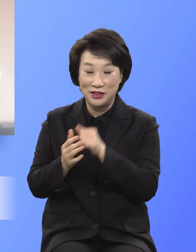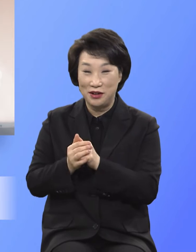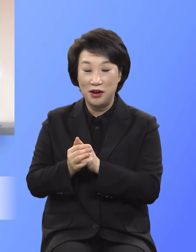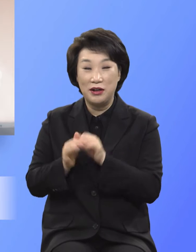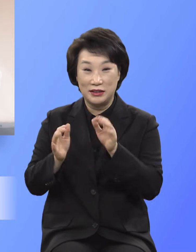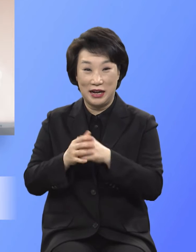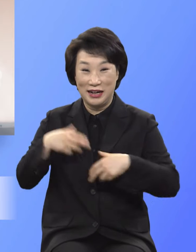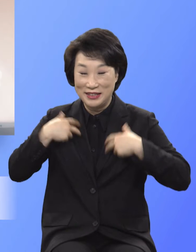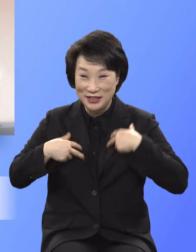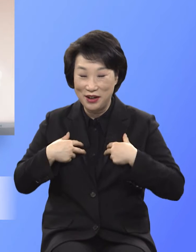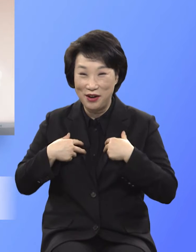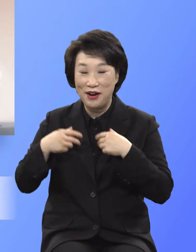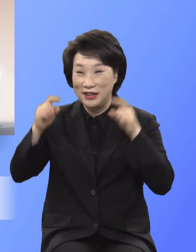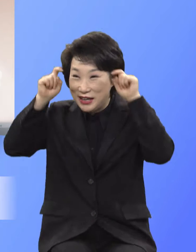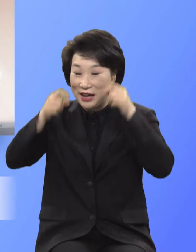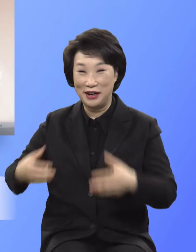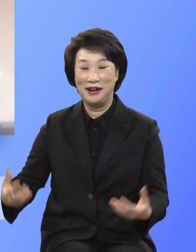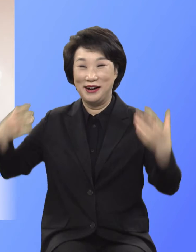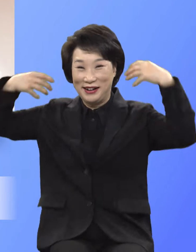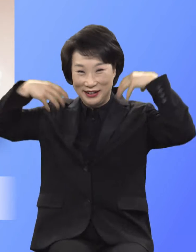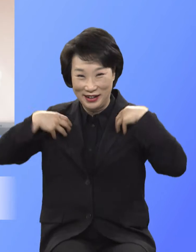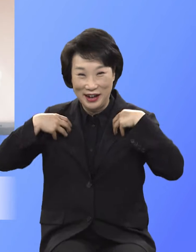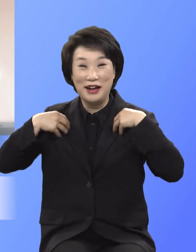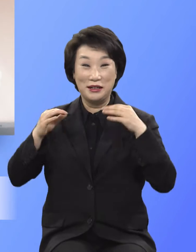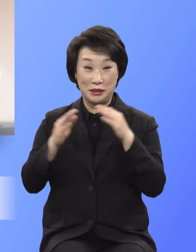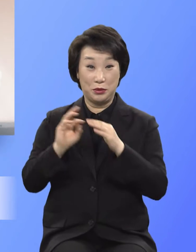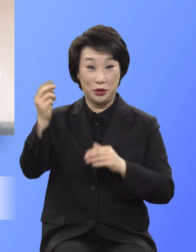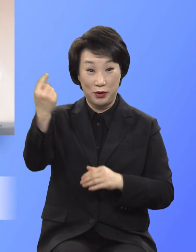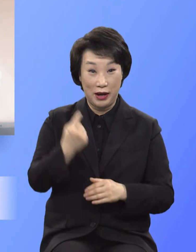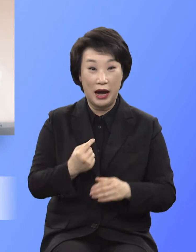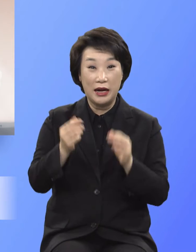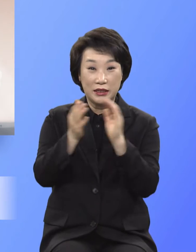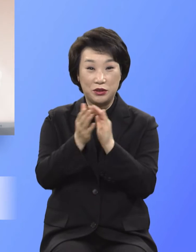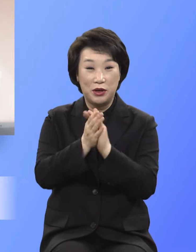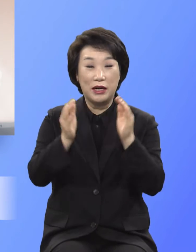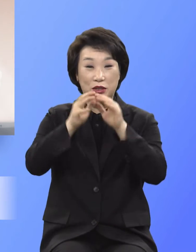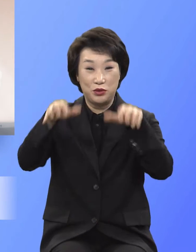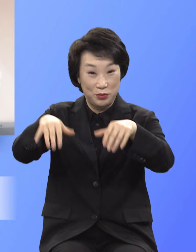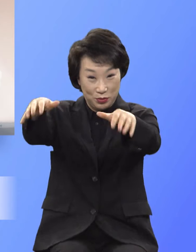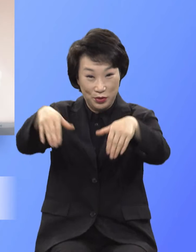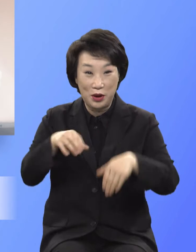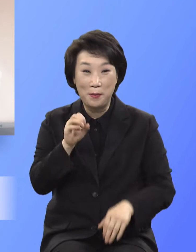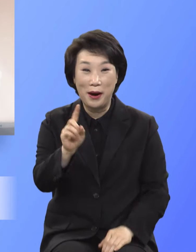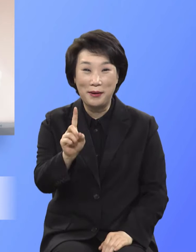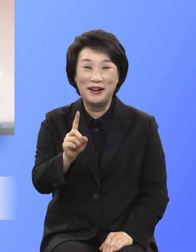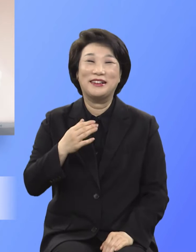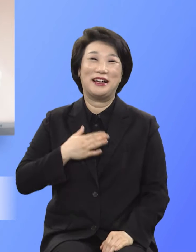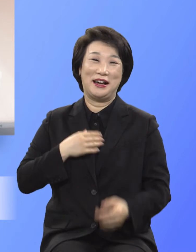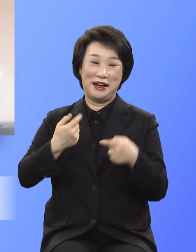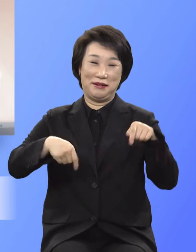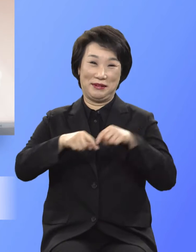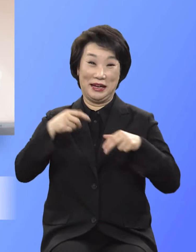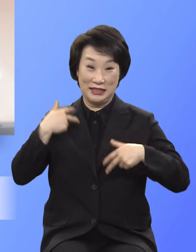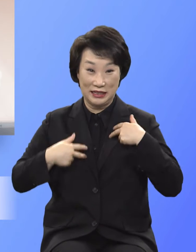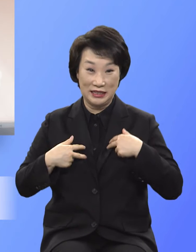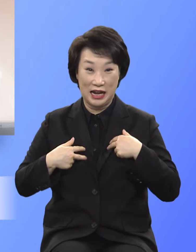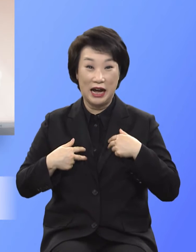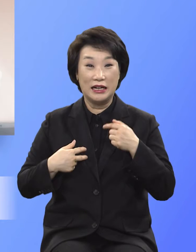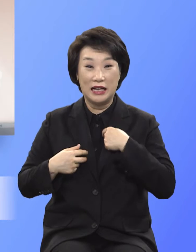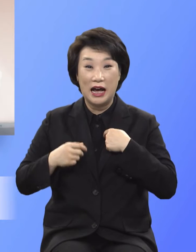찾은즉 즐거워 어깨에 메고 집에 와서 그 옷과 이웃을 불러모으고 말하되 나의